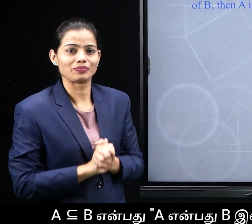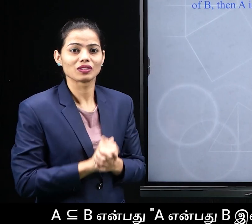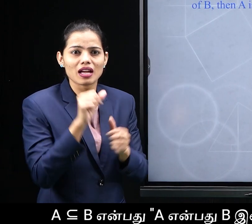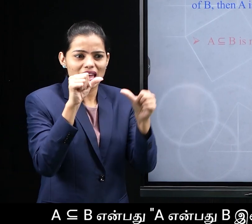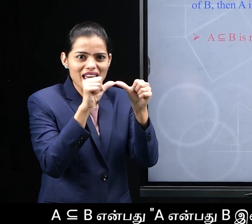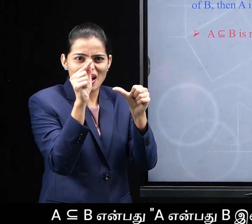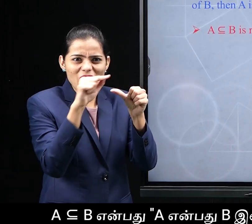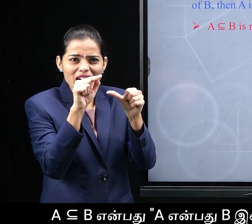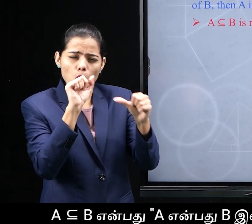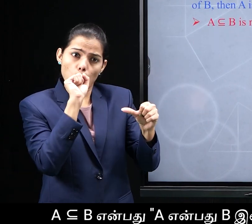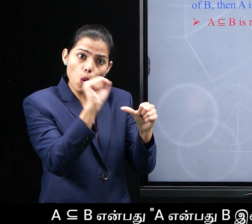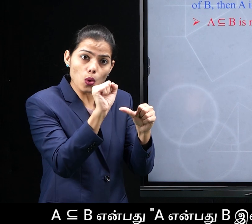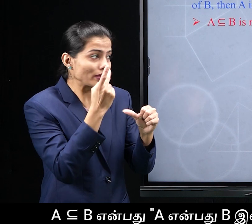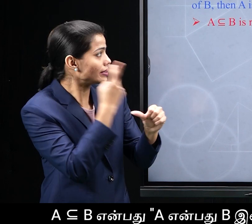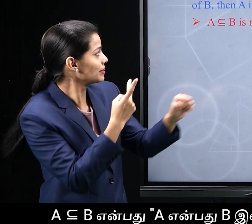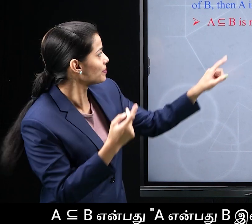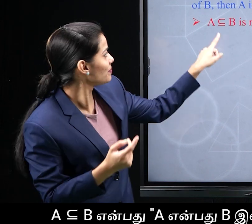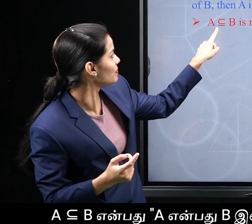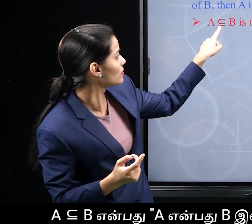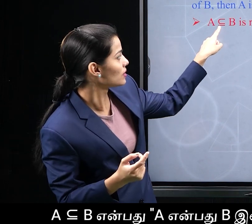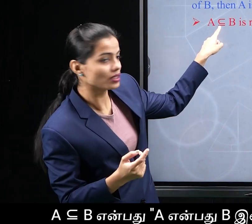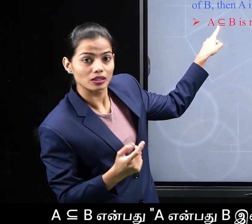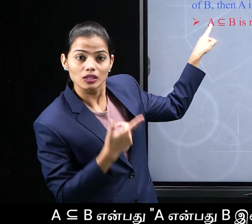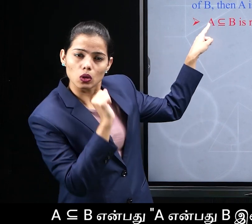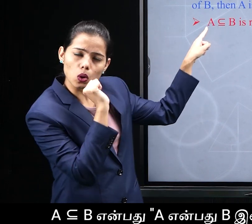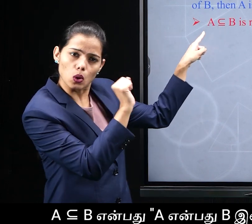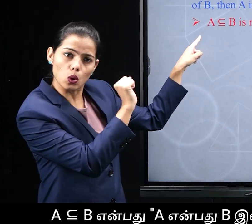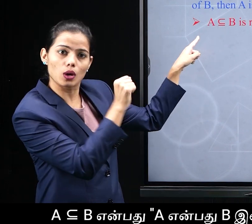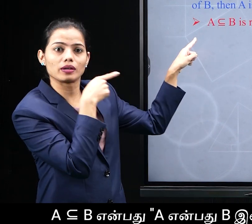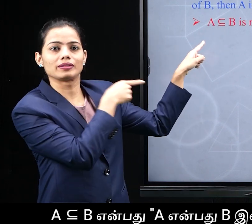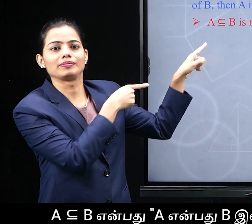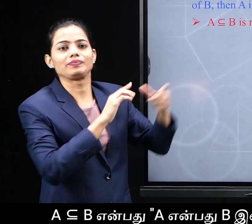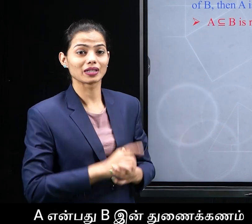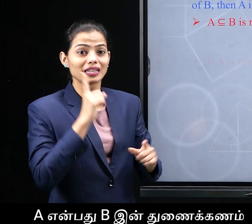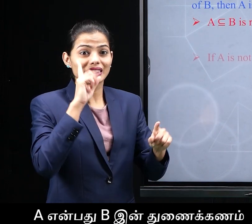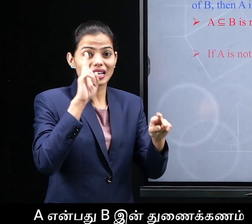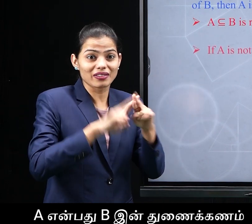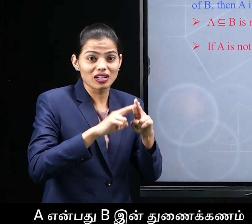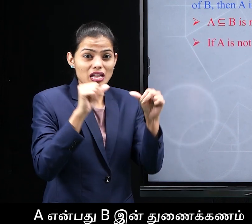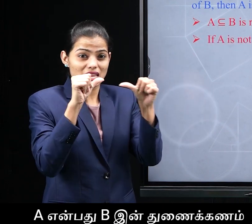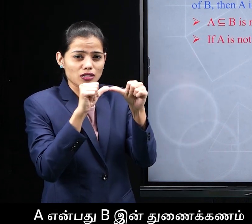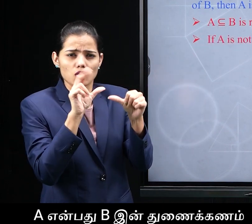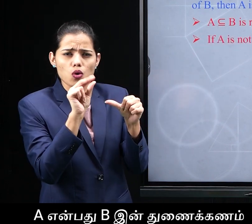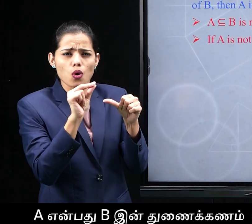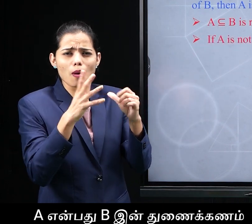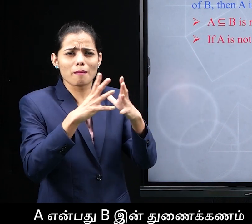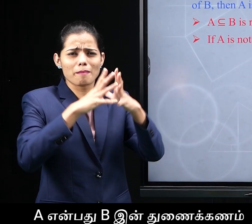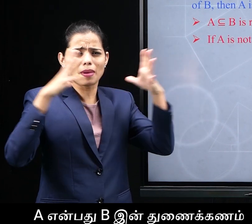A உட்கணம் B என்பது A என்பது B இன் துணைக்கணம் என்று படிக்கப்படுகிறது. A என்பது B இன் துணைக்கணம் இல்லை